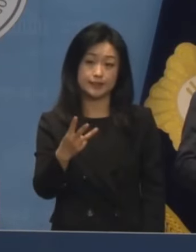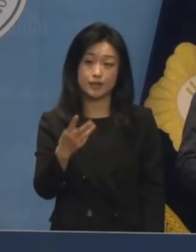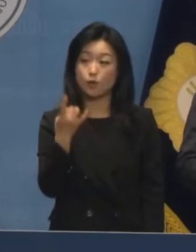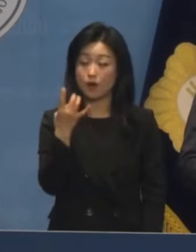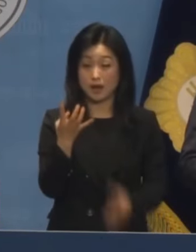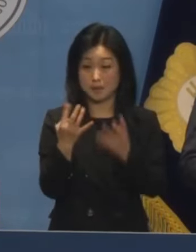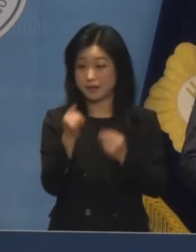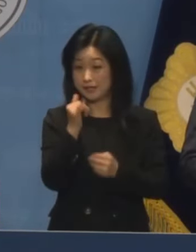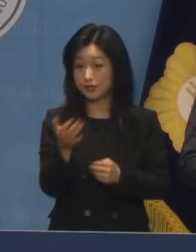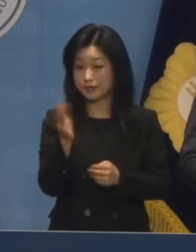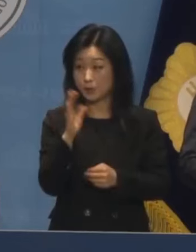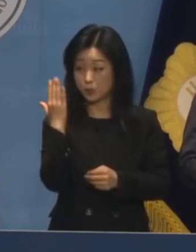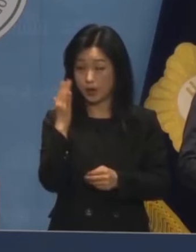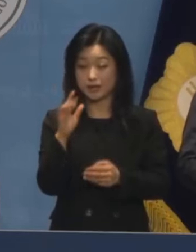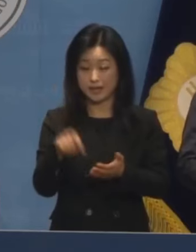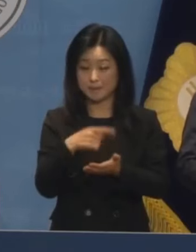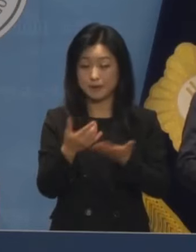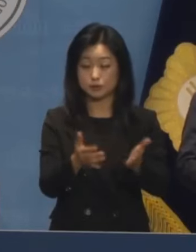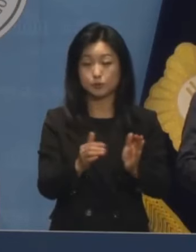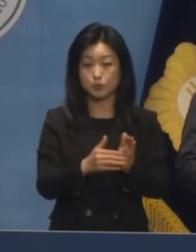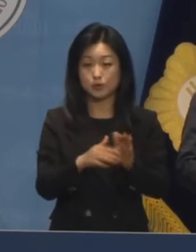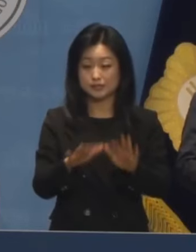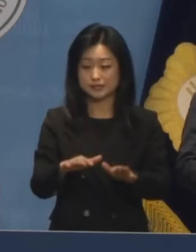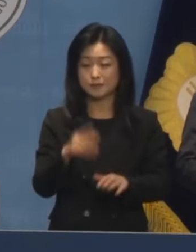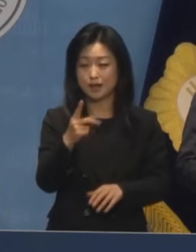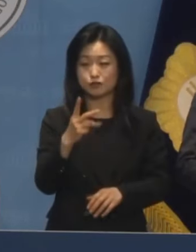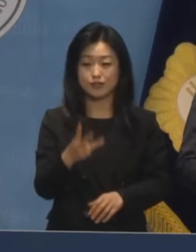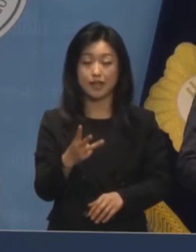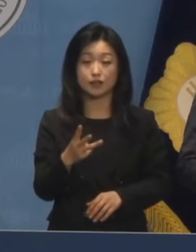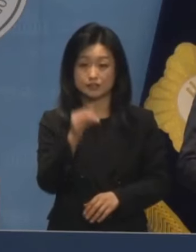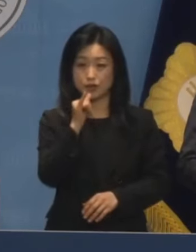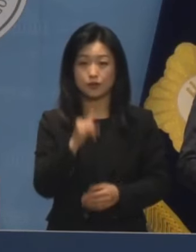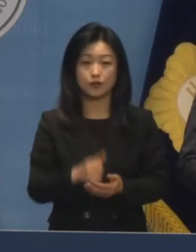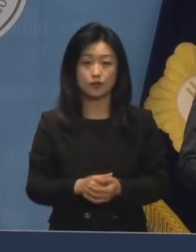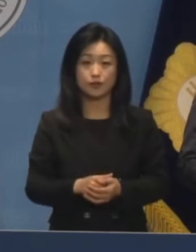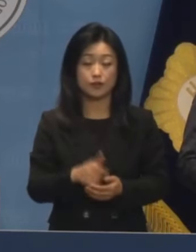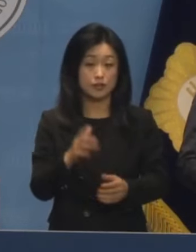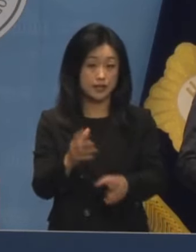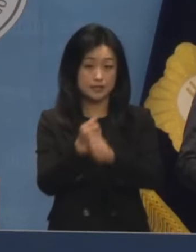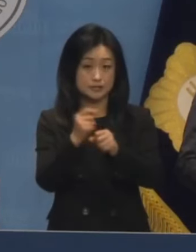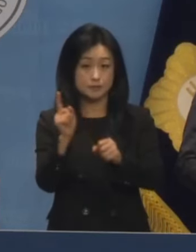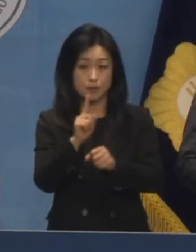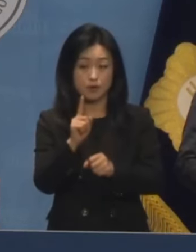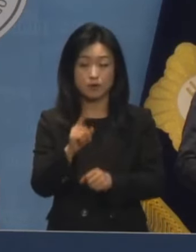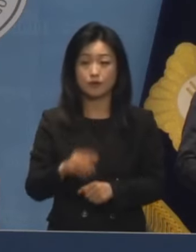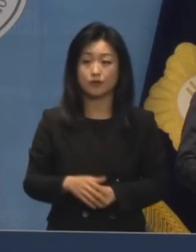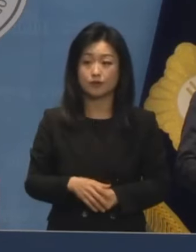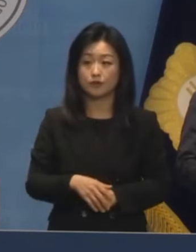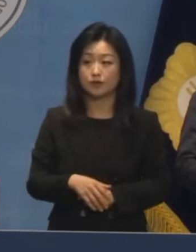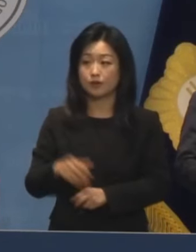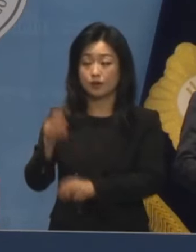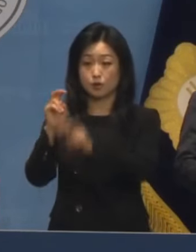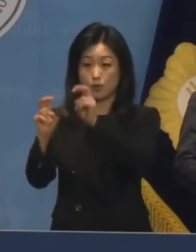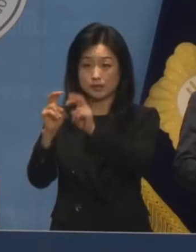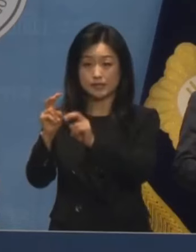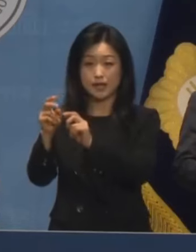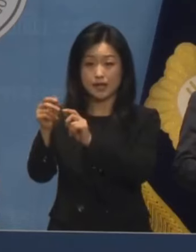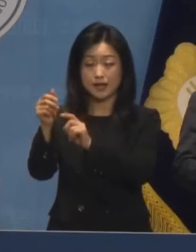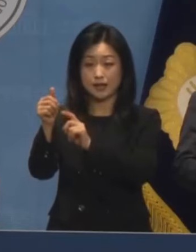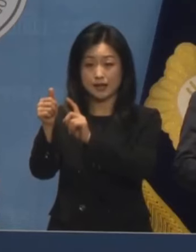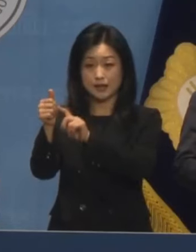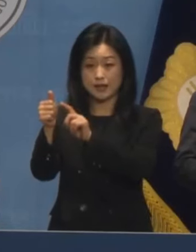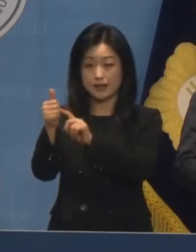있었는데 최근에 좀 해소되고 세 건이 있다는 겁니다 여기서 핵심은 하나 오션은 어